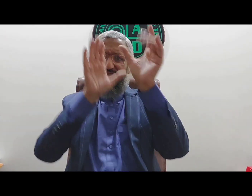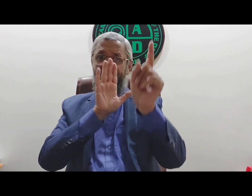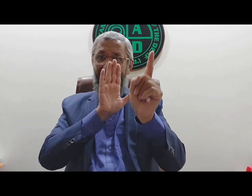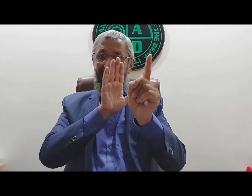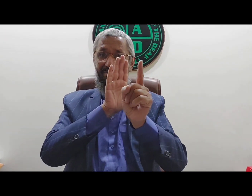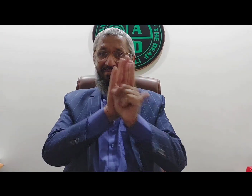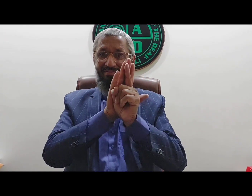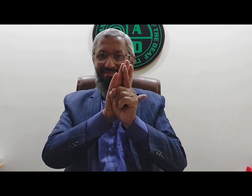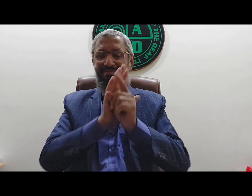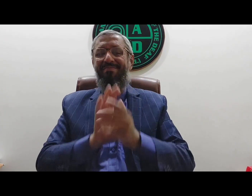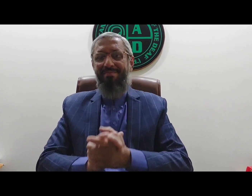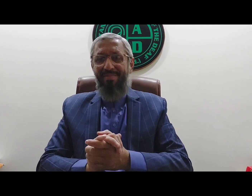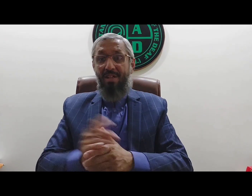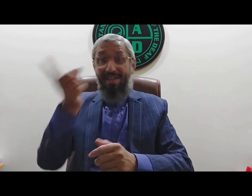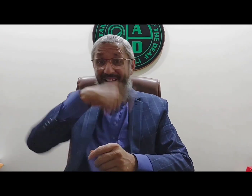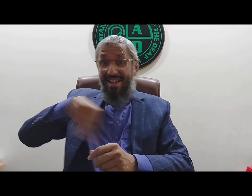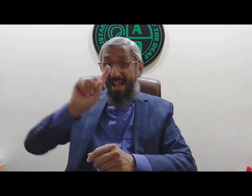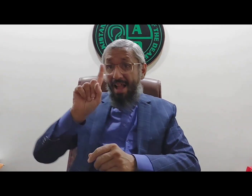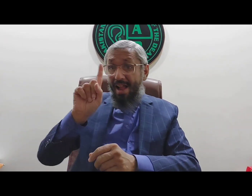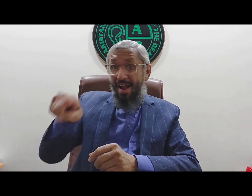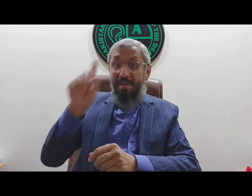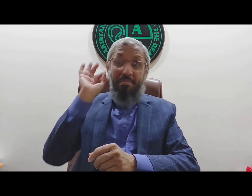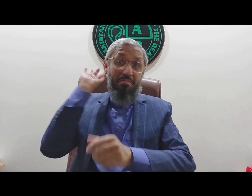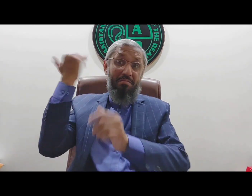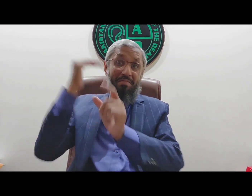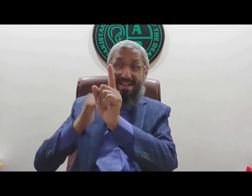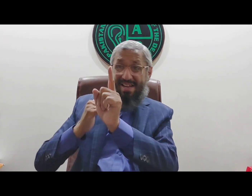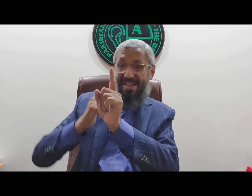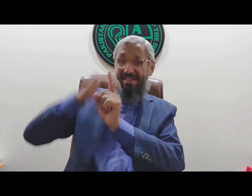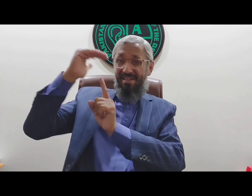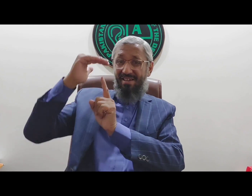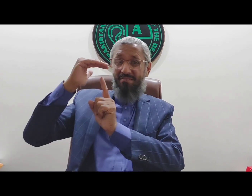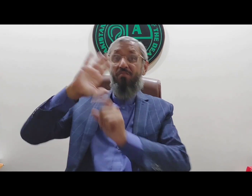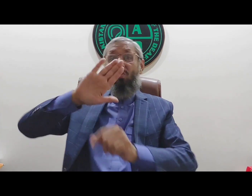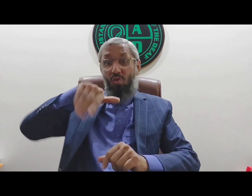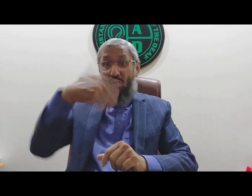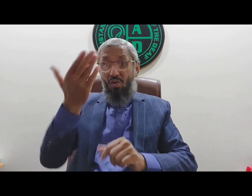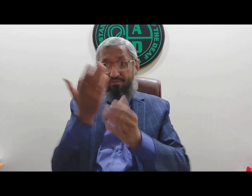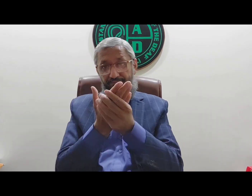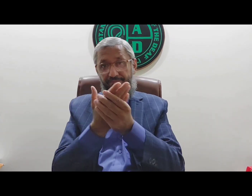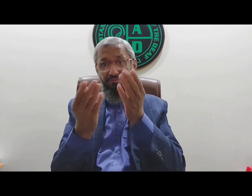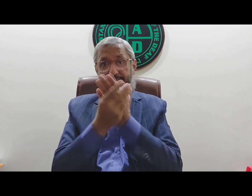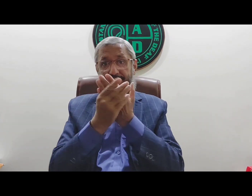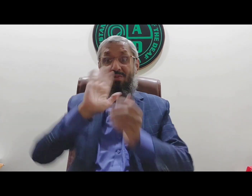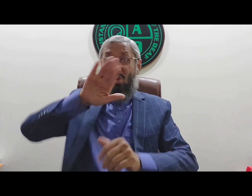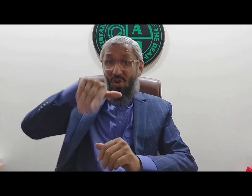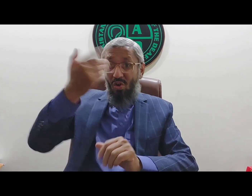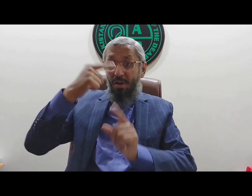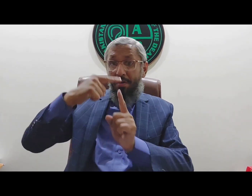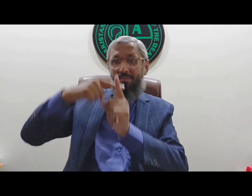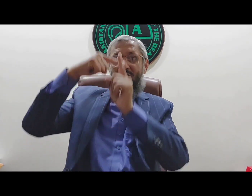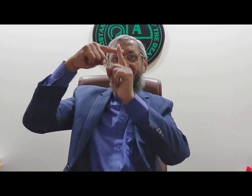खड़े हों। उनकी वैल्यू, टैलेंट और मुस्बत तब्दीली